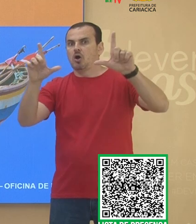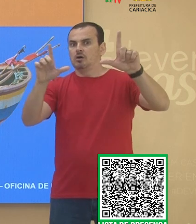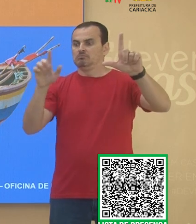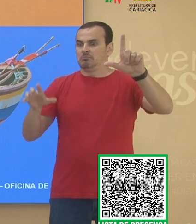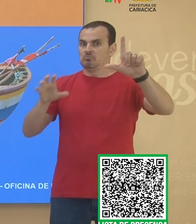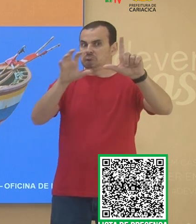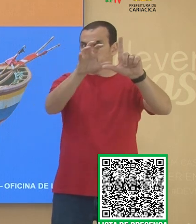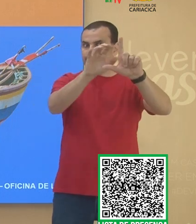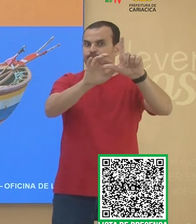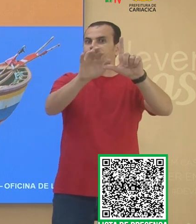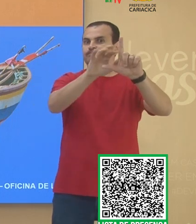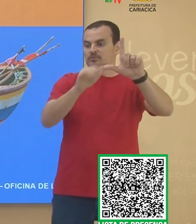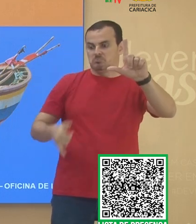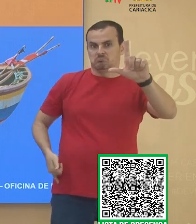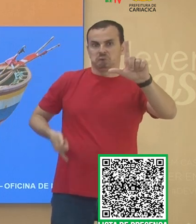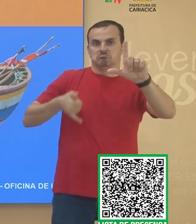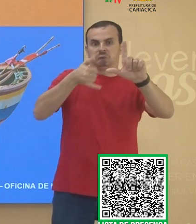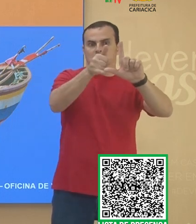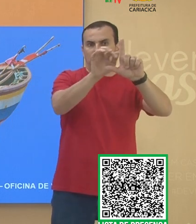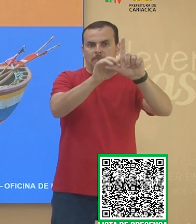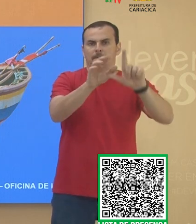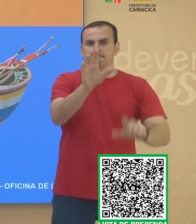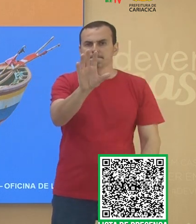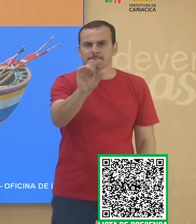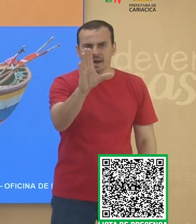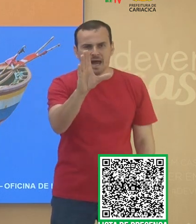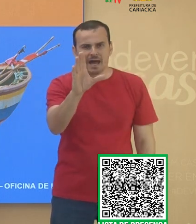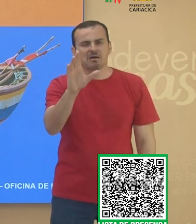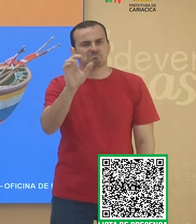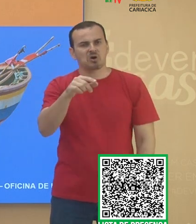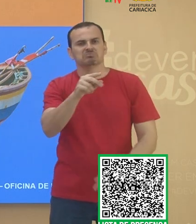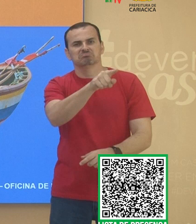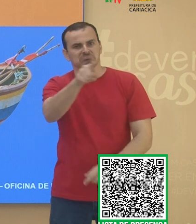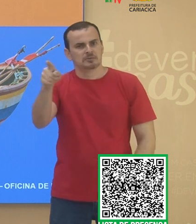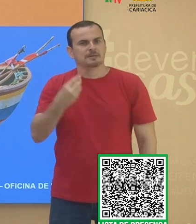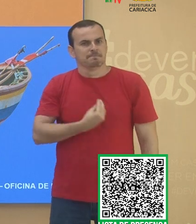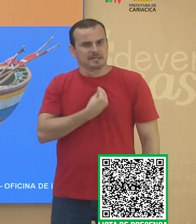Code que aparece na sua tela e marque a sua presença.